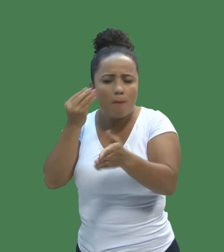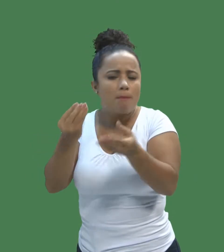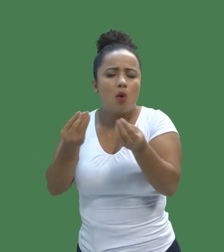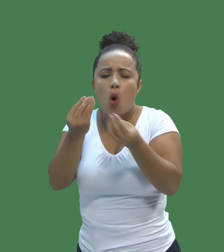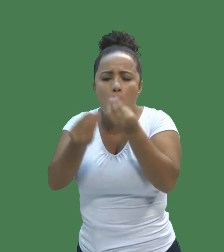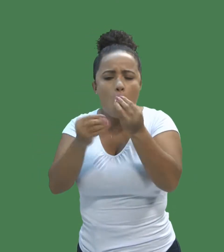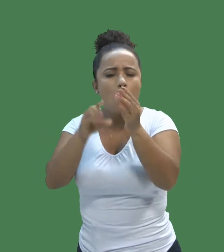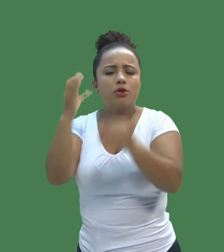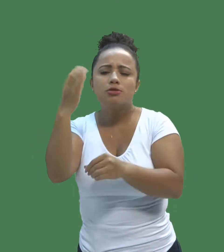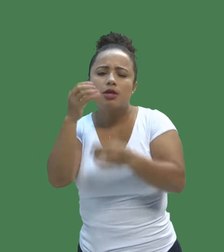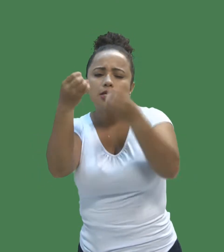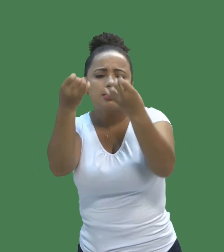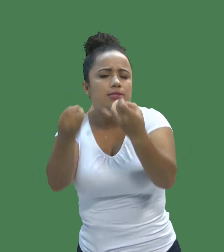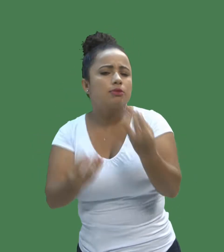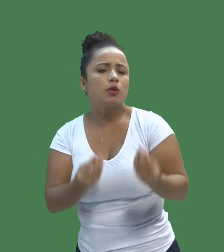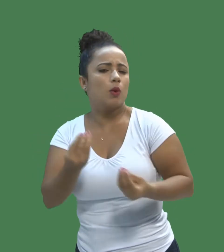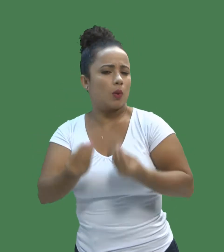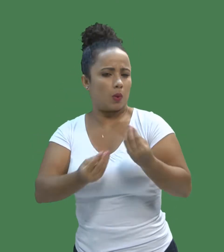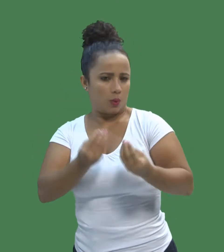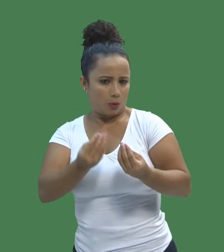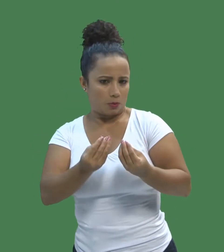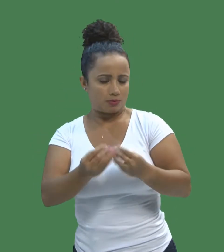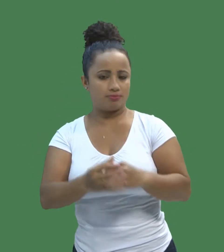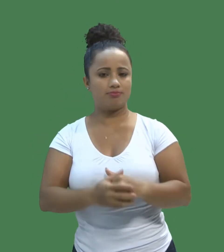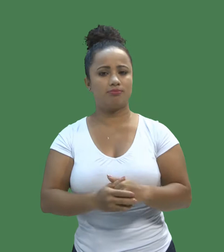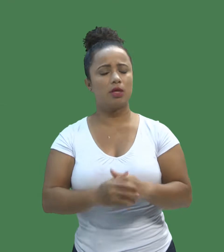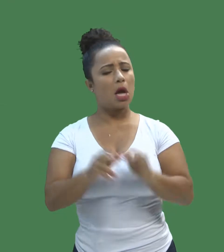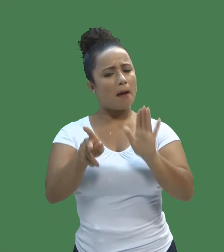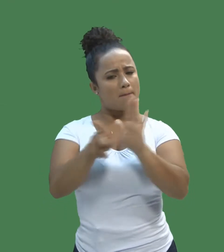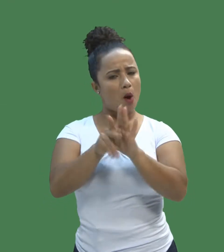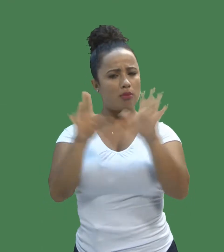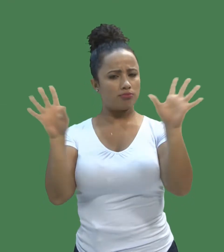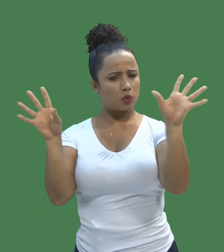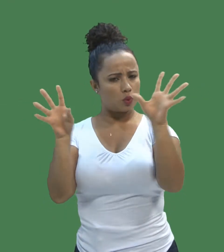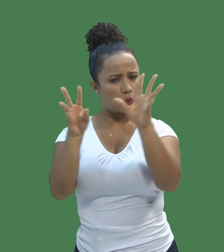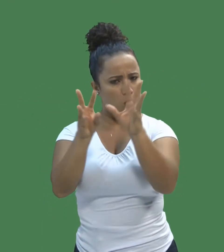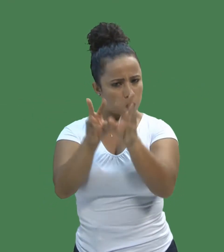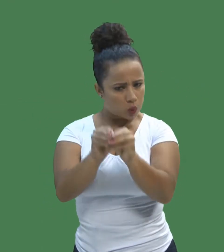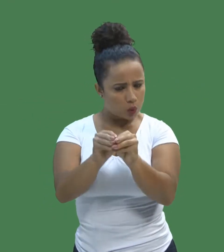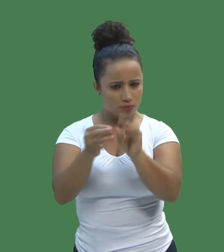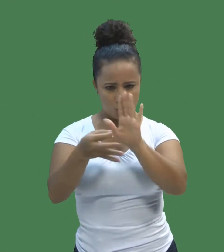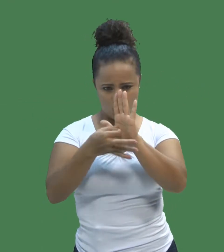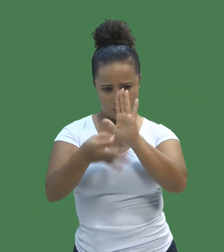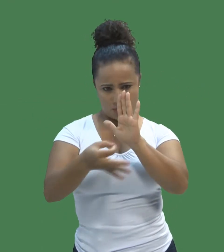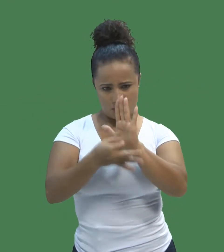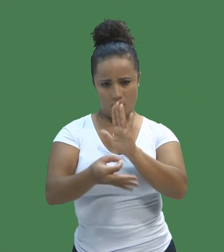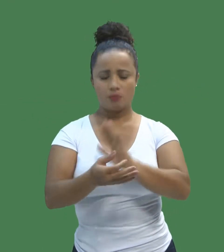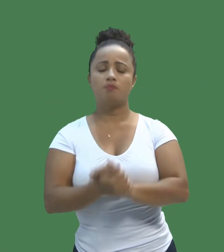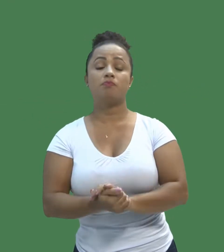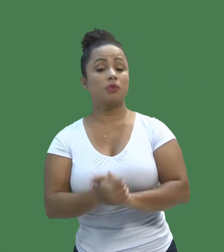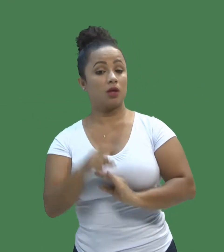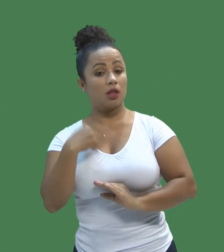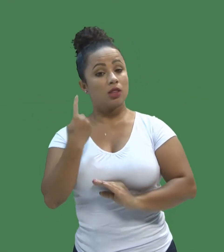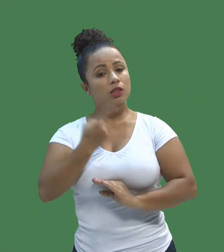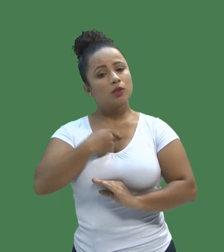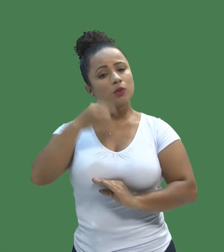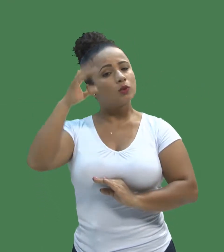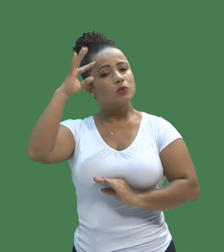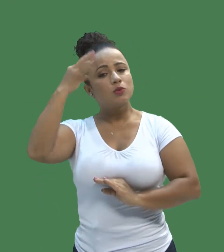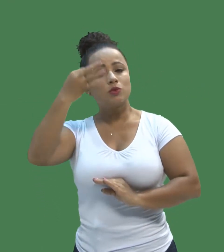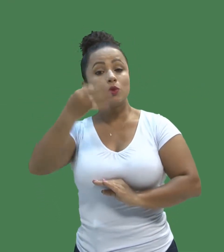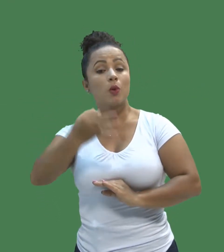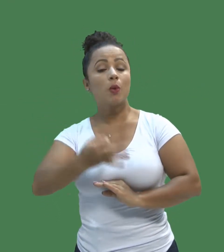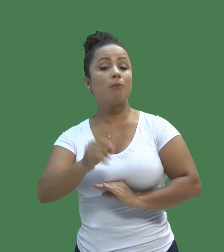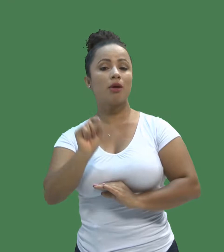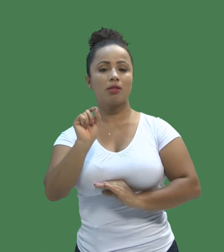Para sintetizar a nossa fala, prezado aluno, entendemos que o primeiro estado corresponderia à